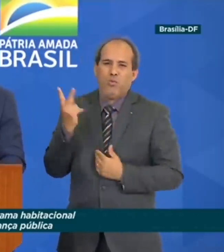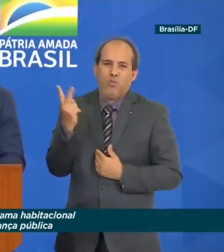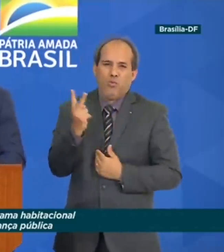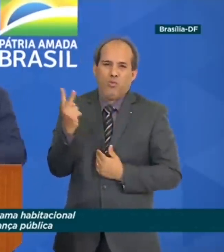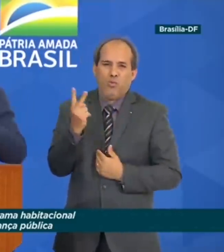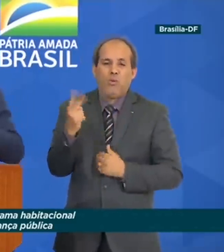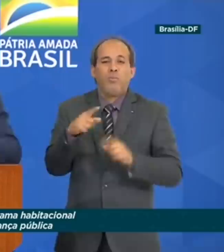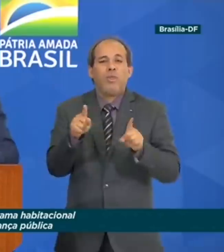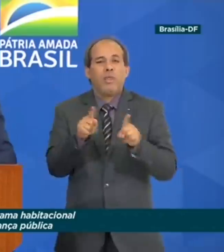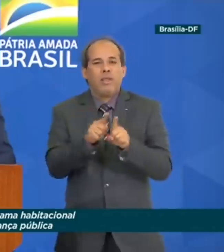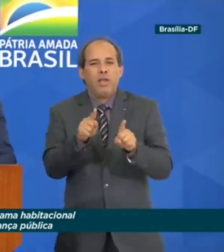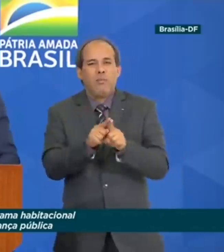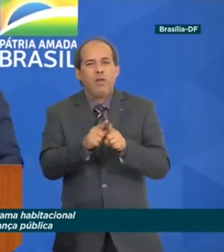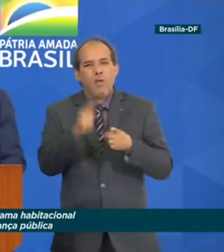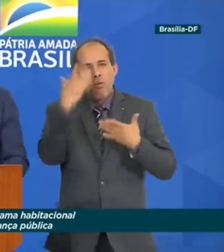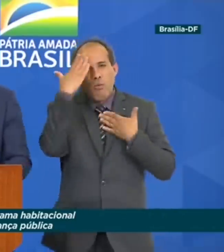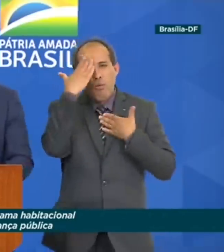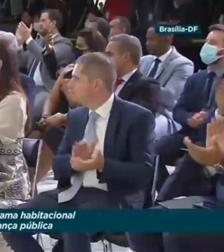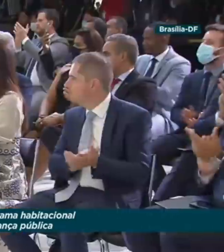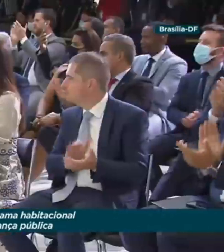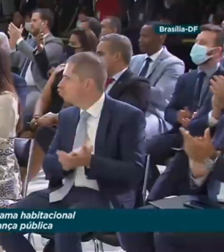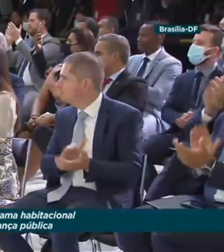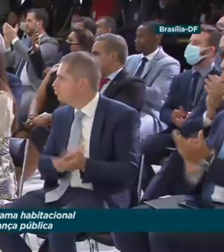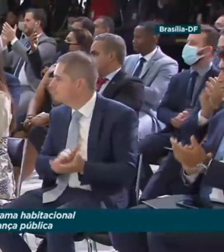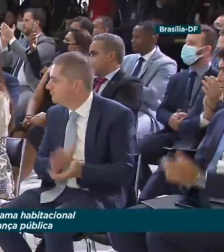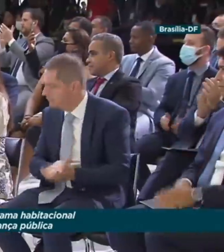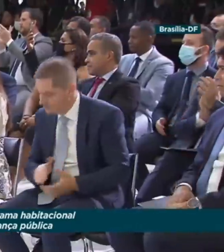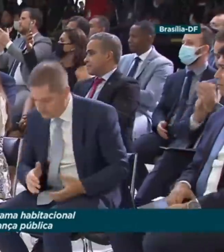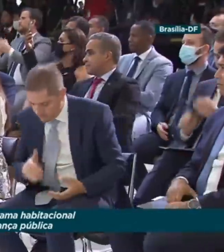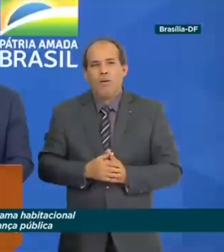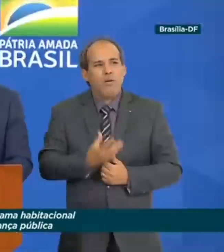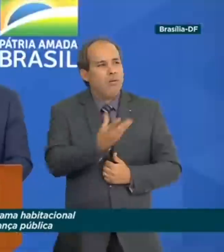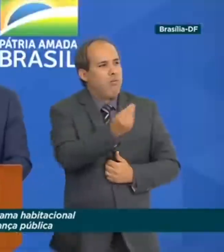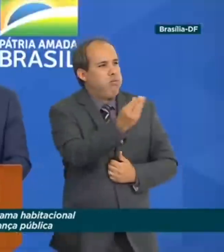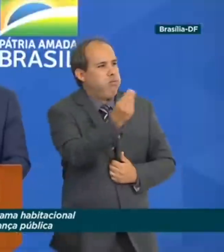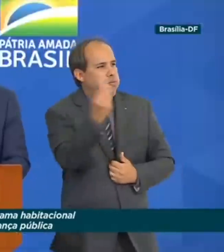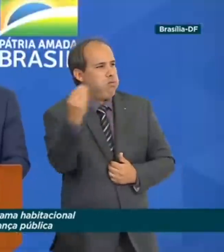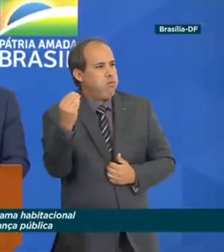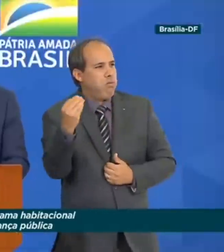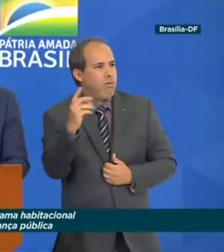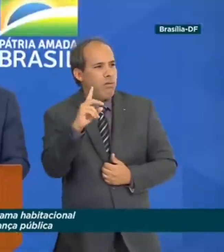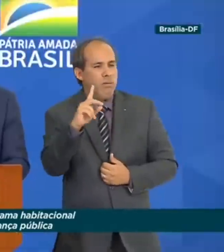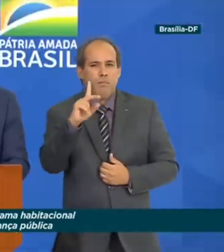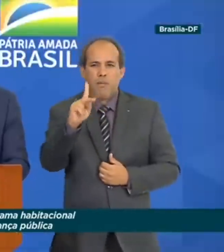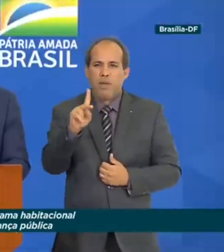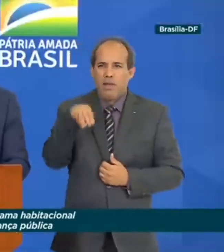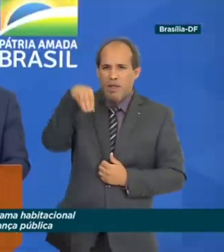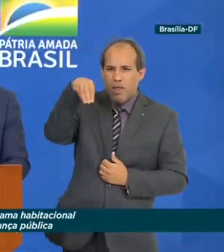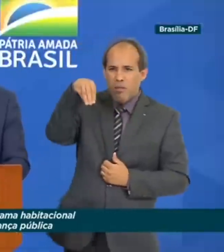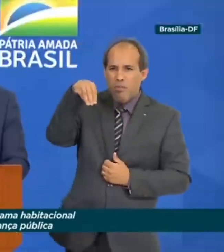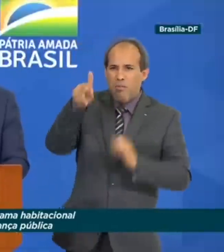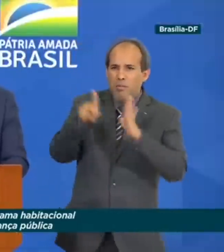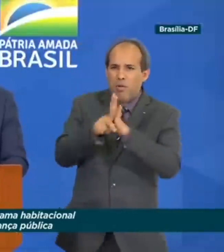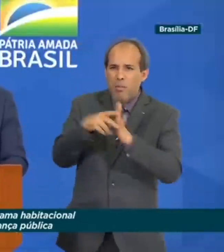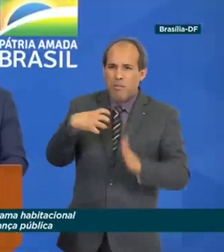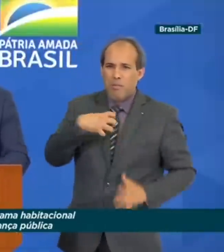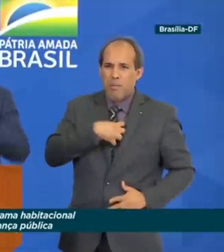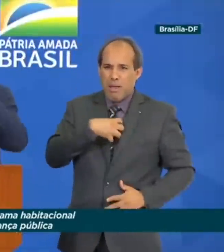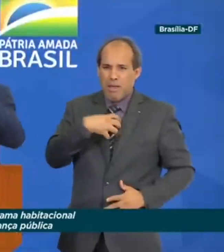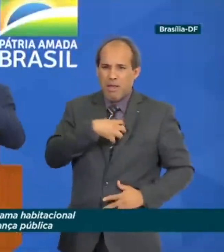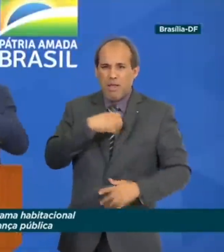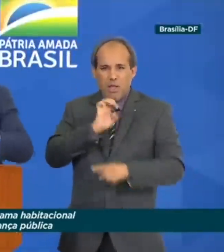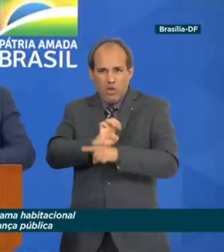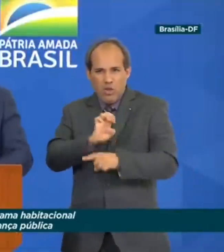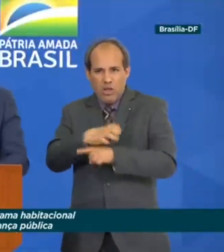assim como meus agradecimentos a muitos policiais baianos que têm se dedicado em torno dessa